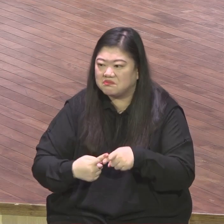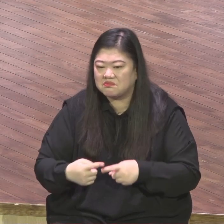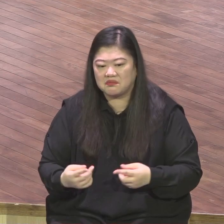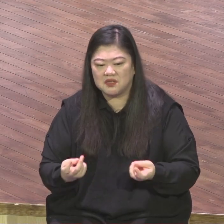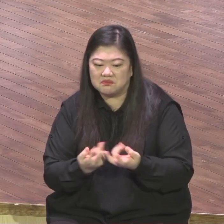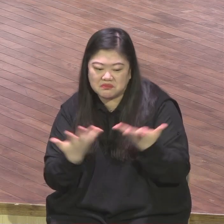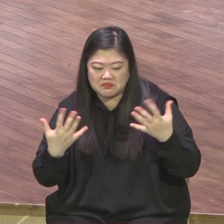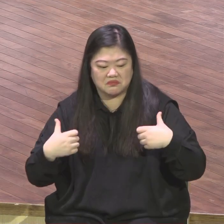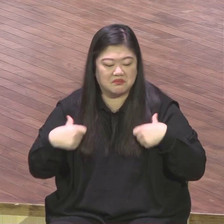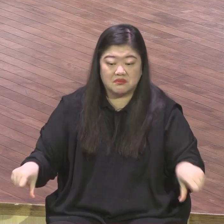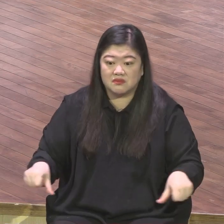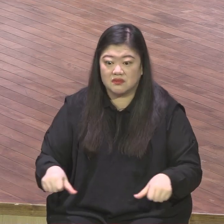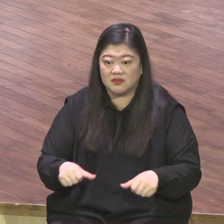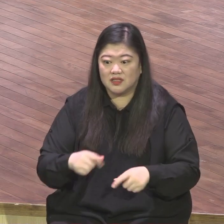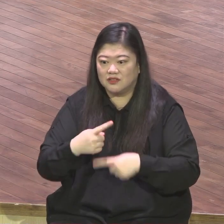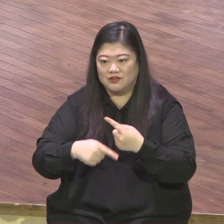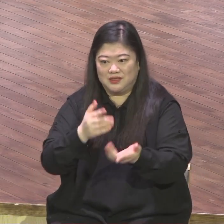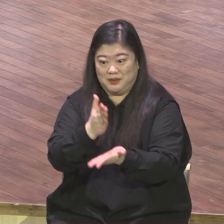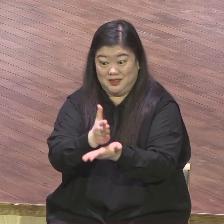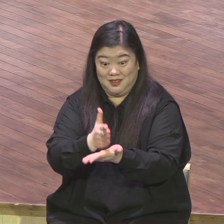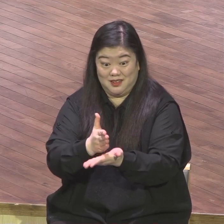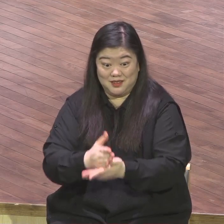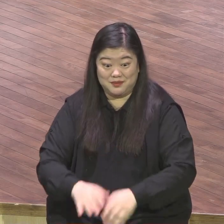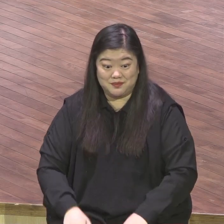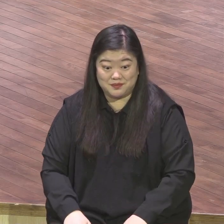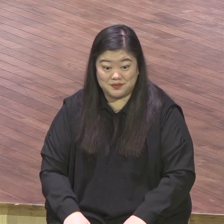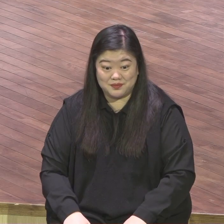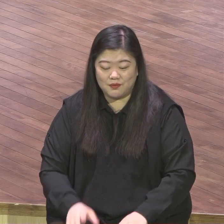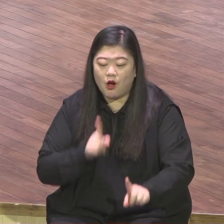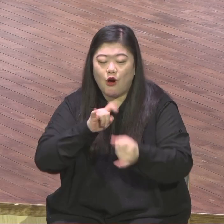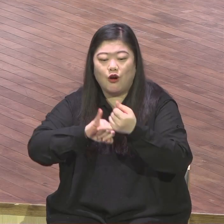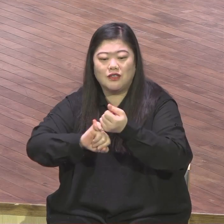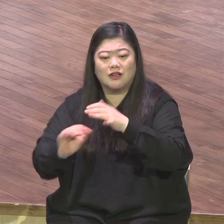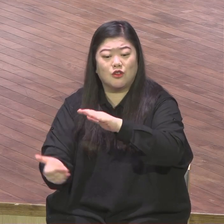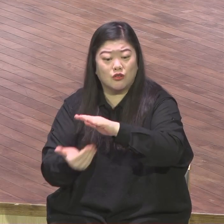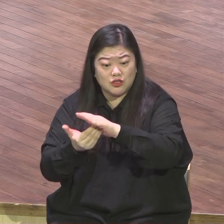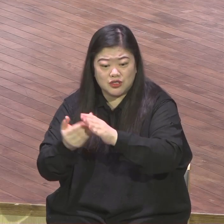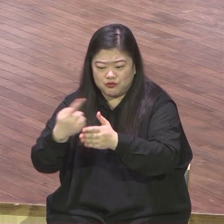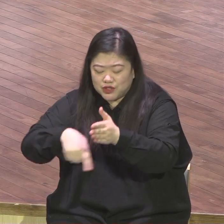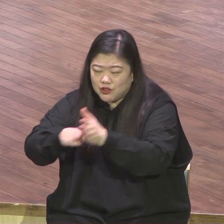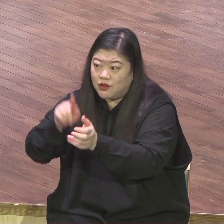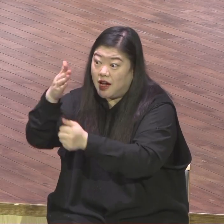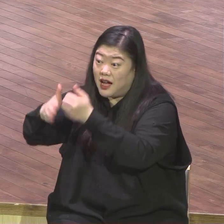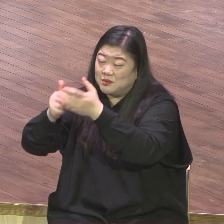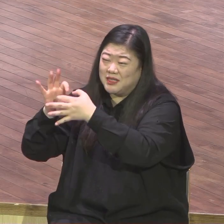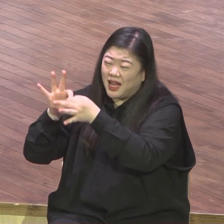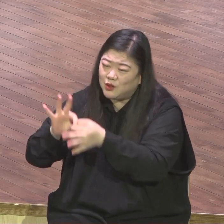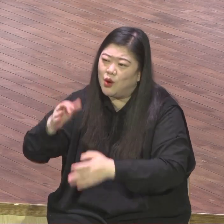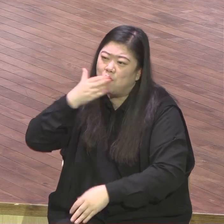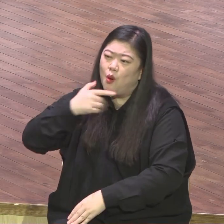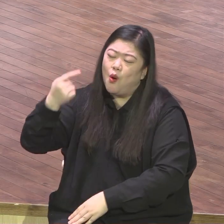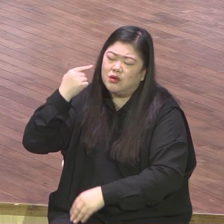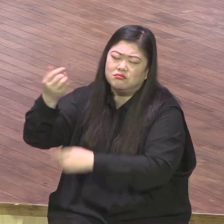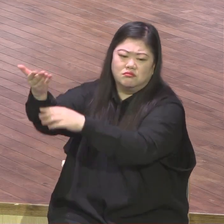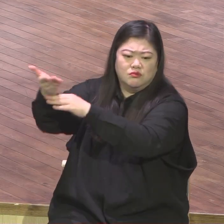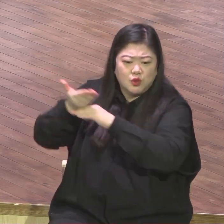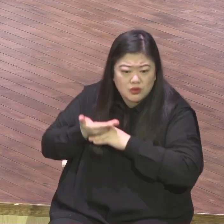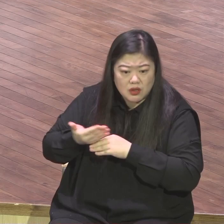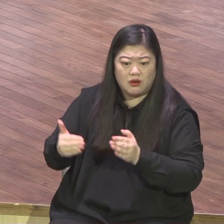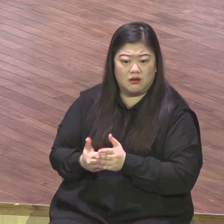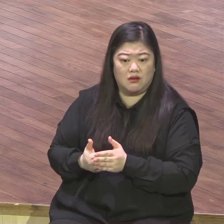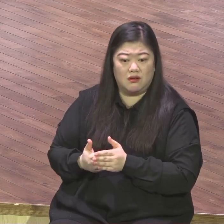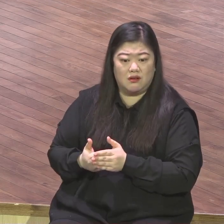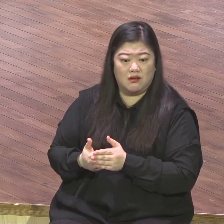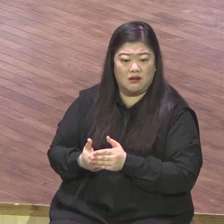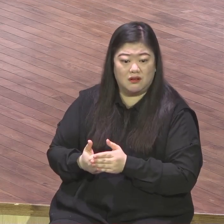하리라는 언약을 주시고 우리에게 삶운동을 통해서 언약 성취 체험을 하라고 문을 확 그렇게 열어주셨습니다. 이제 우리는